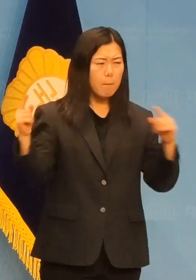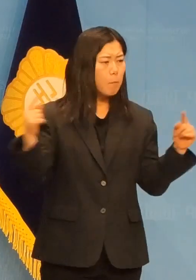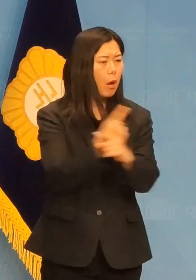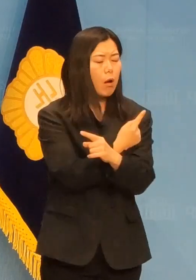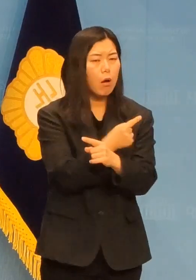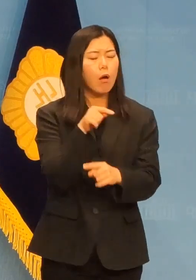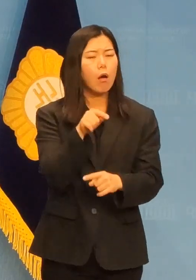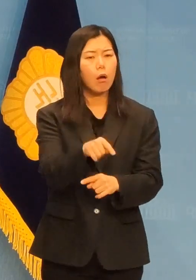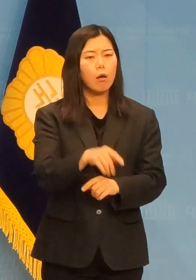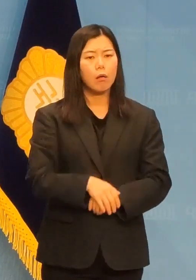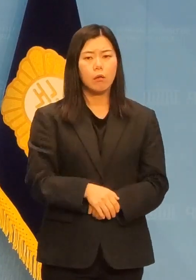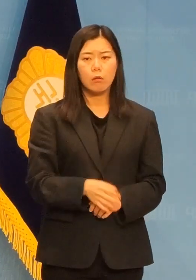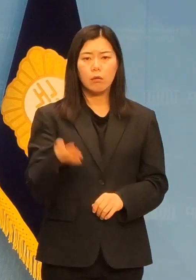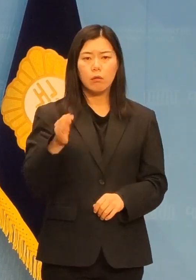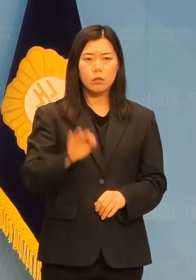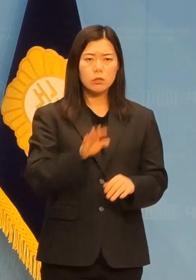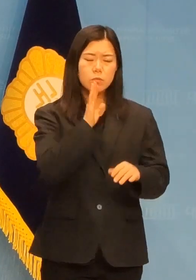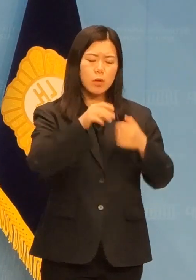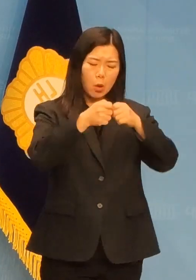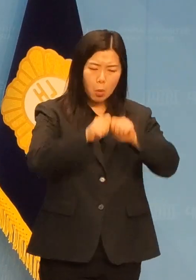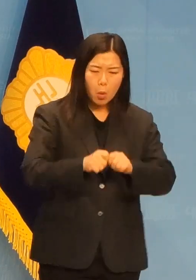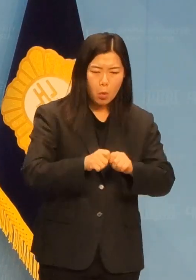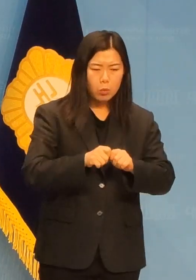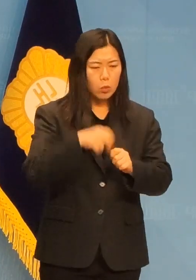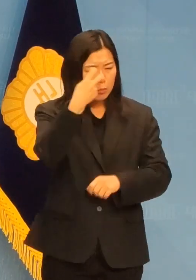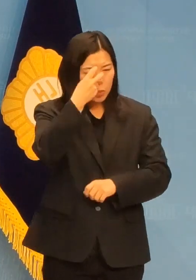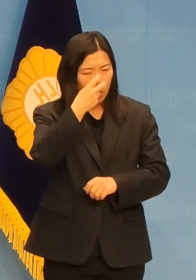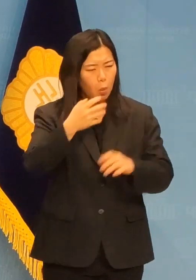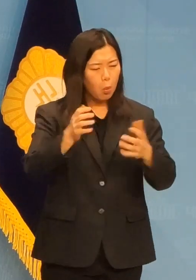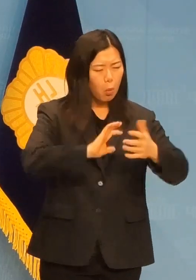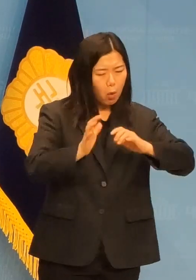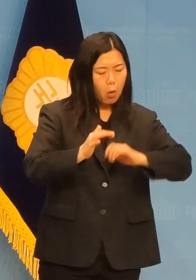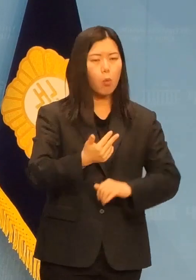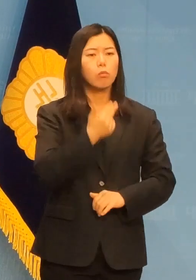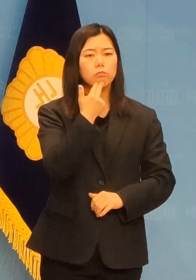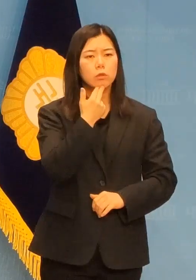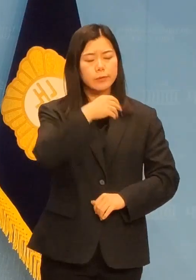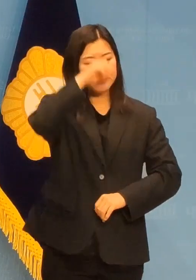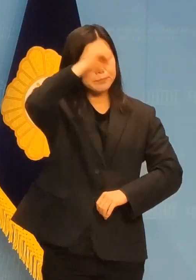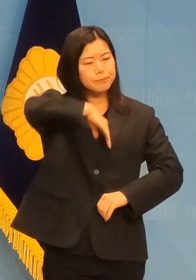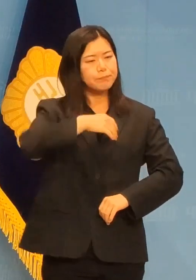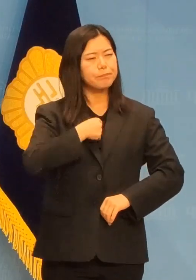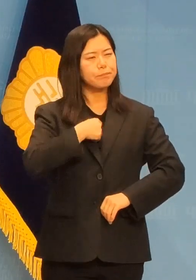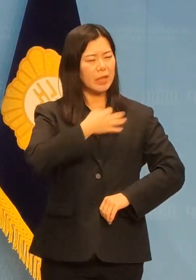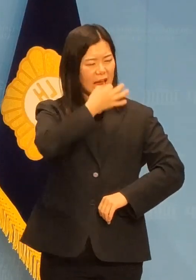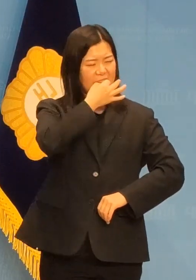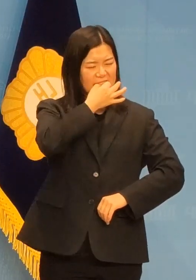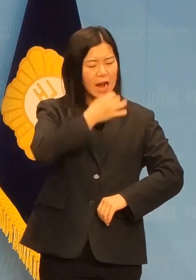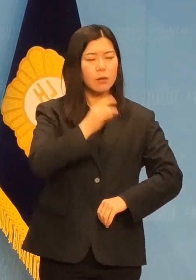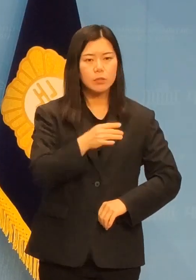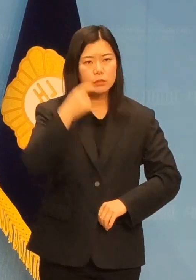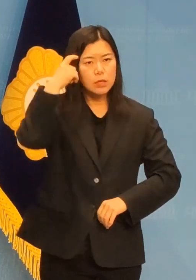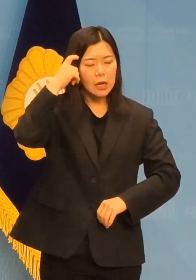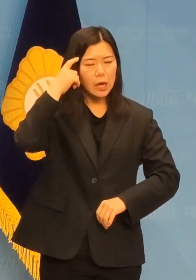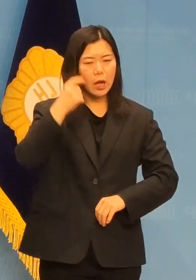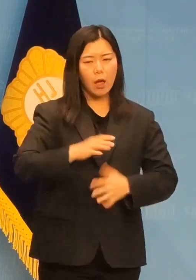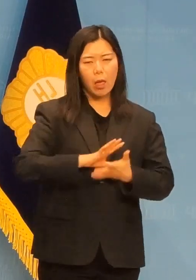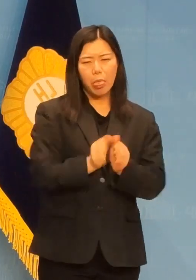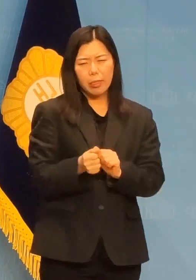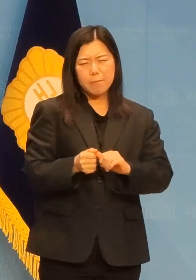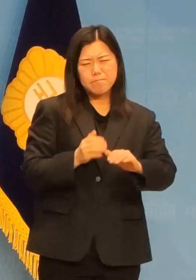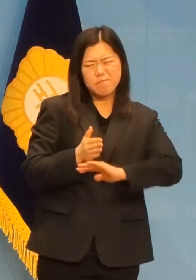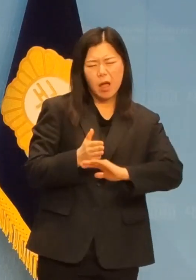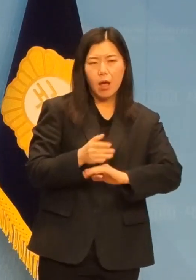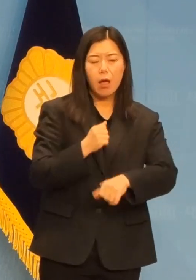사안을 면밀한 검토와 공론화도 없이 정치적 이해관계만 염두에 두고 졸속으로